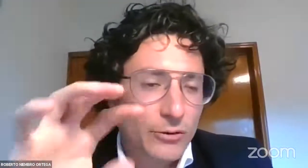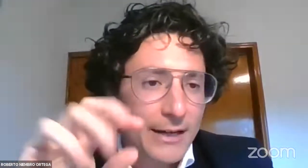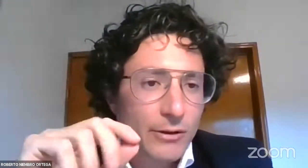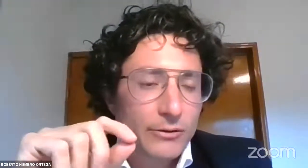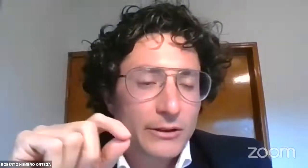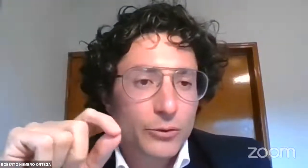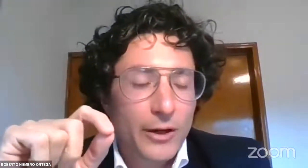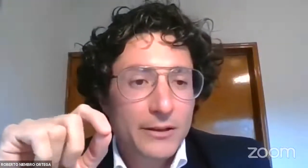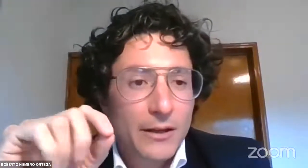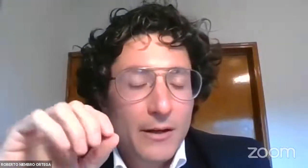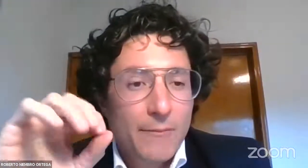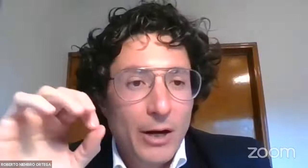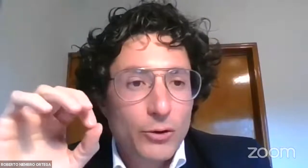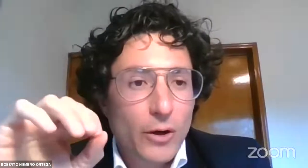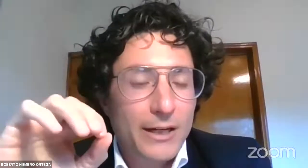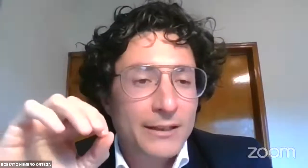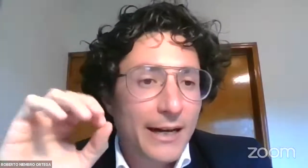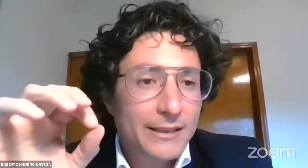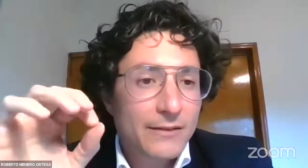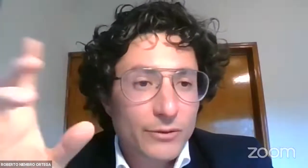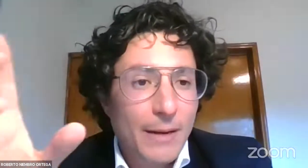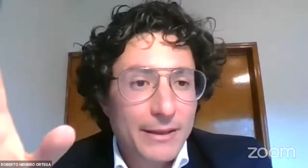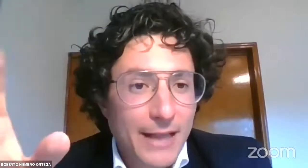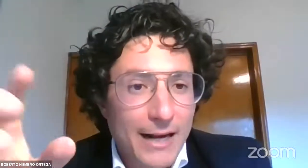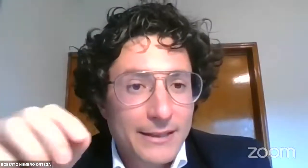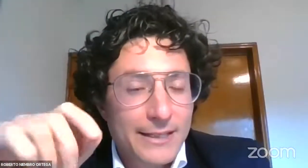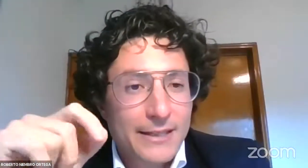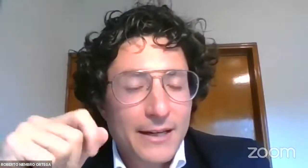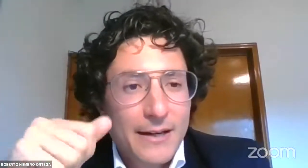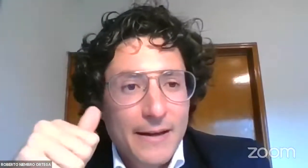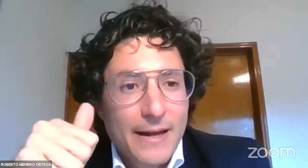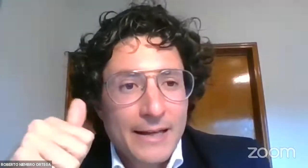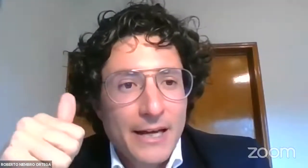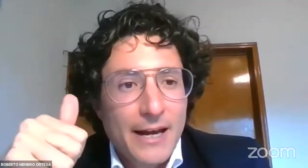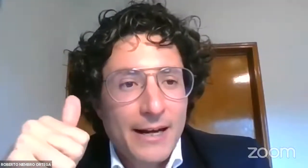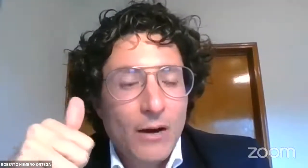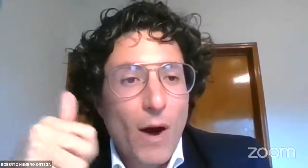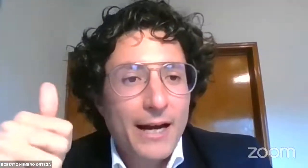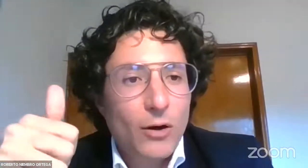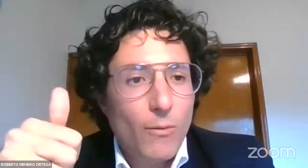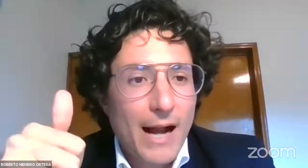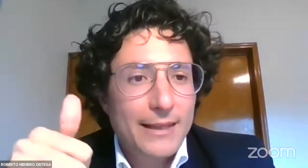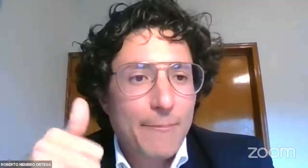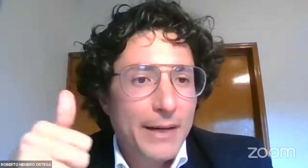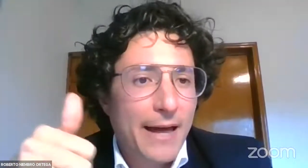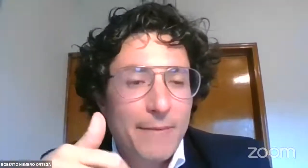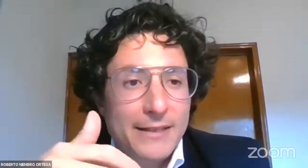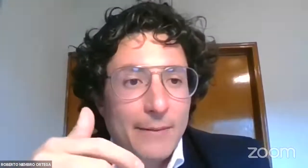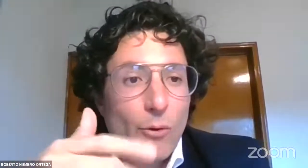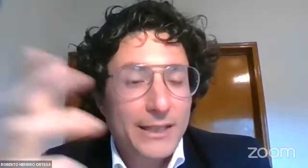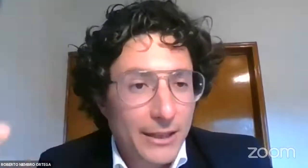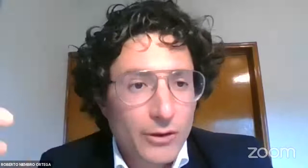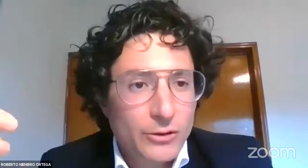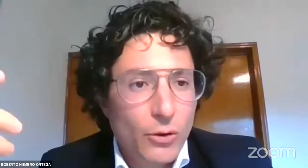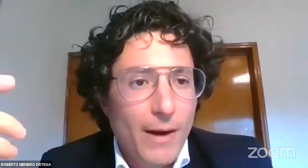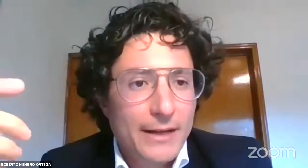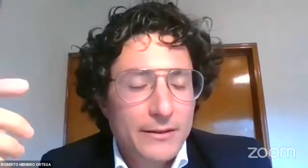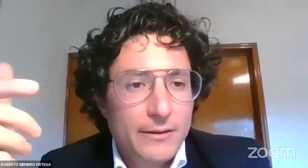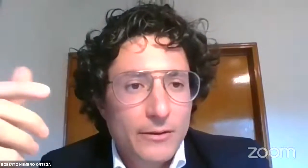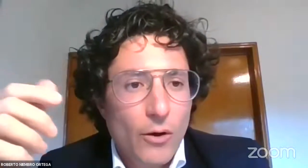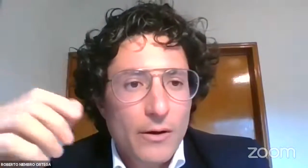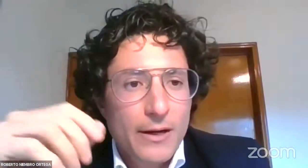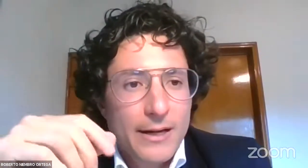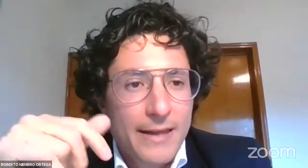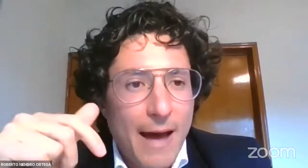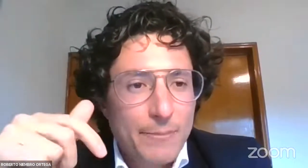tratados internacionales, en constituciones, pero son intereses fundamentales. Y ese lenguaje global da pie además a movilizaciones